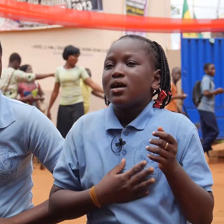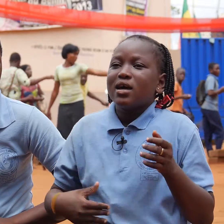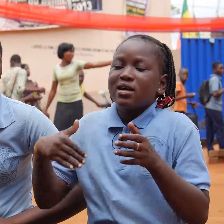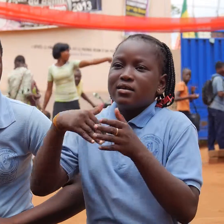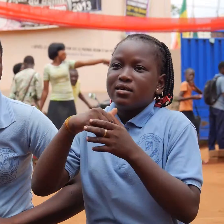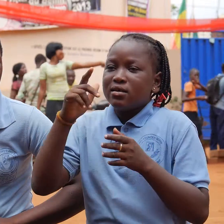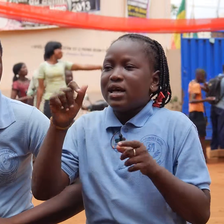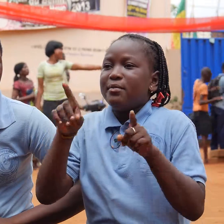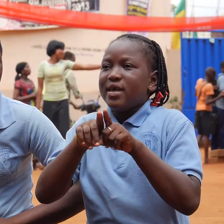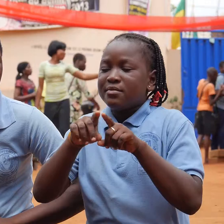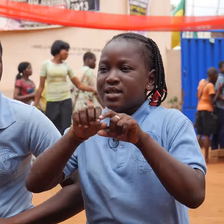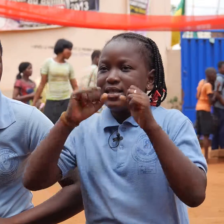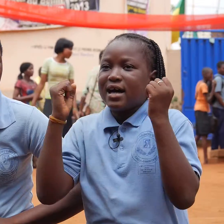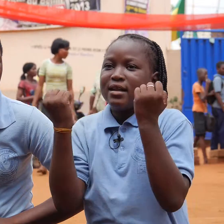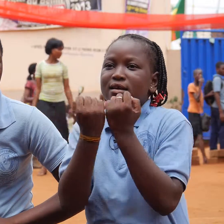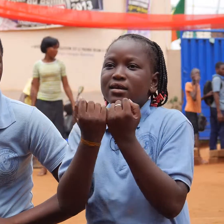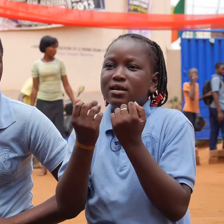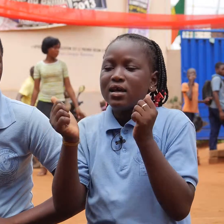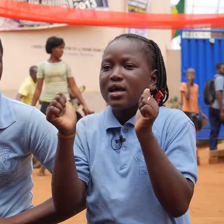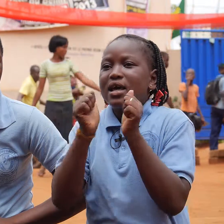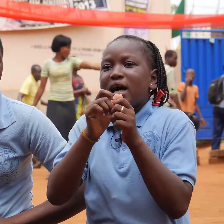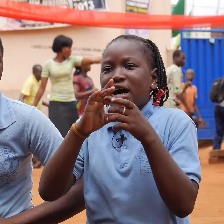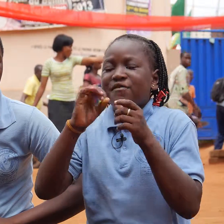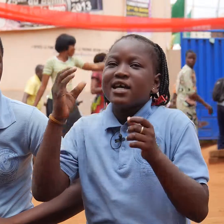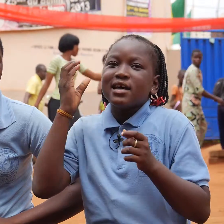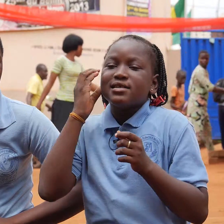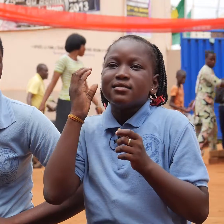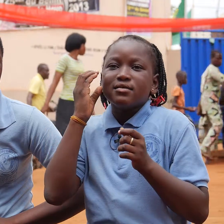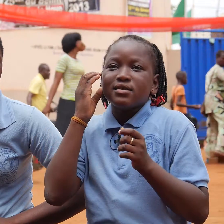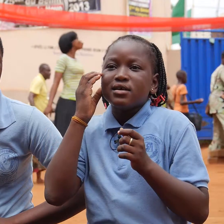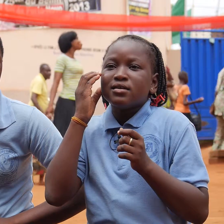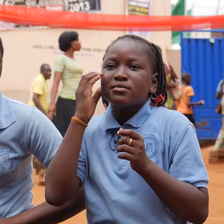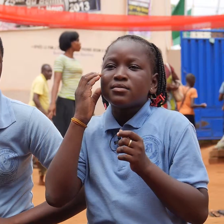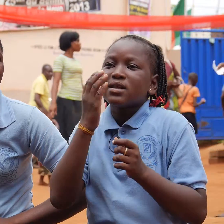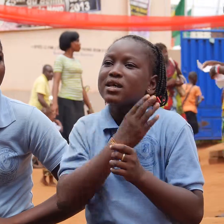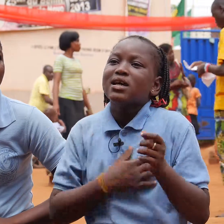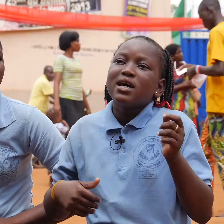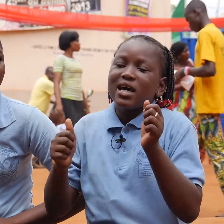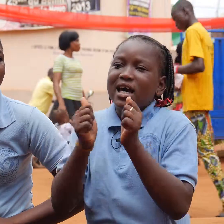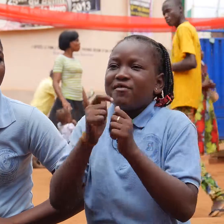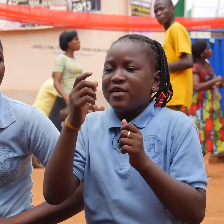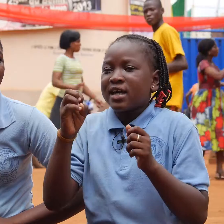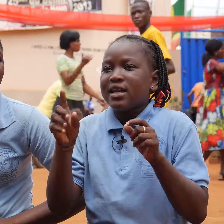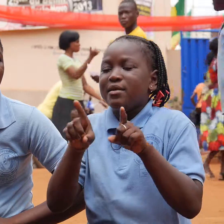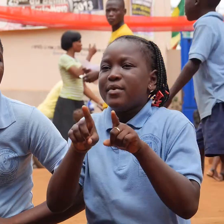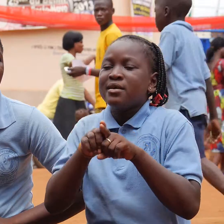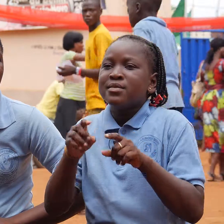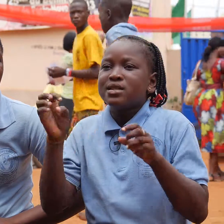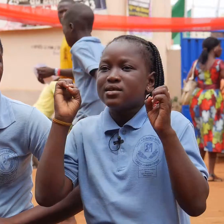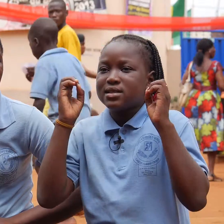et dans la même salle avec des entendants et avec les mêmes